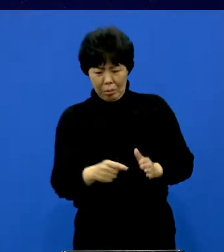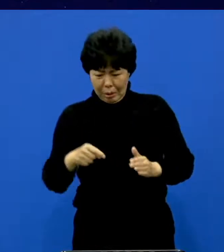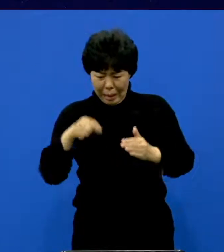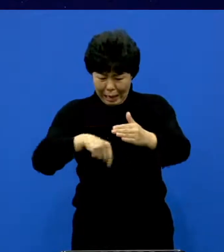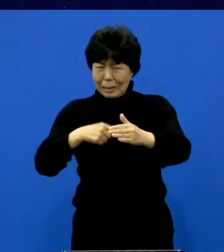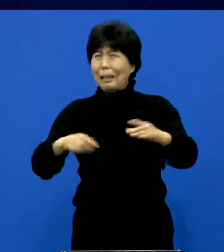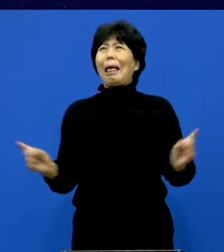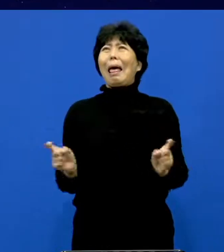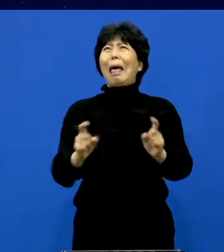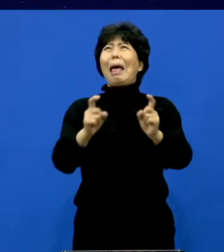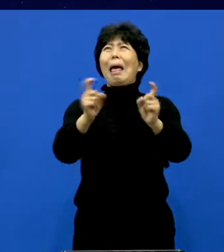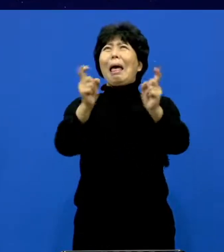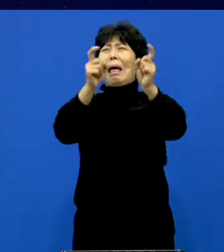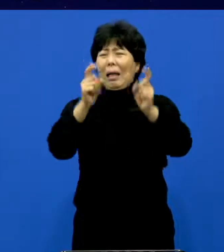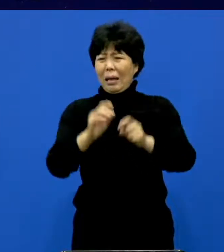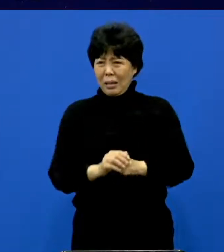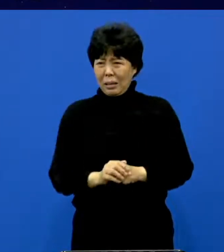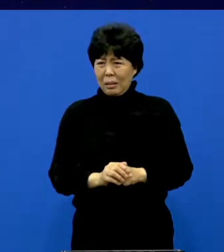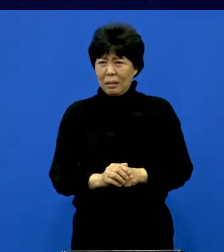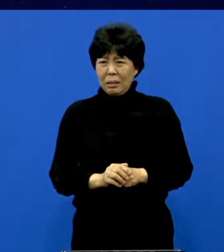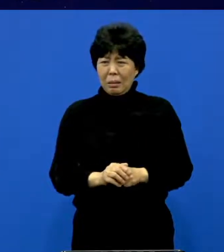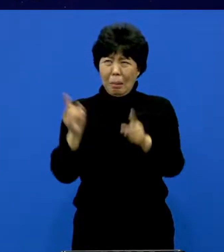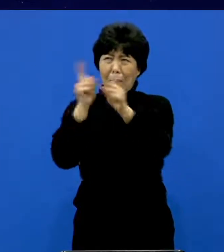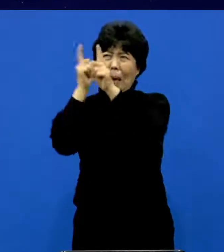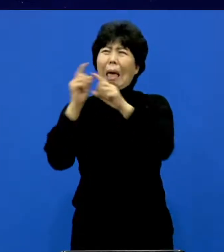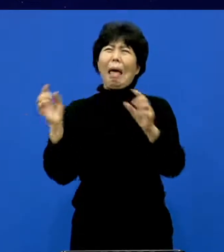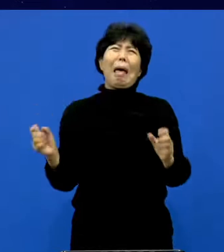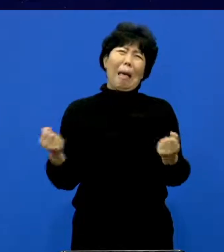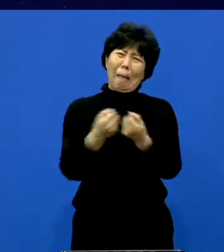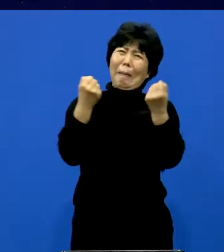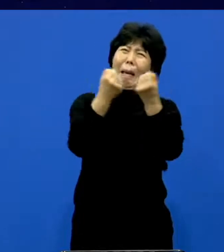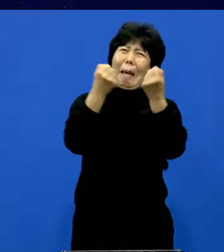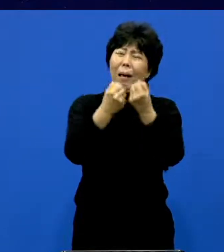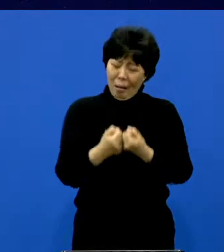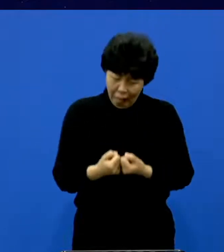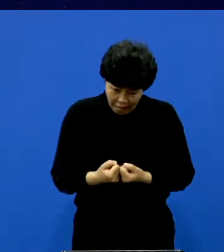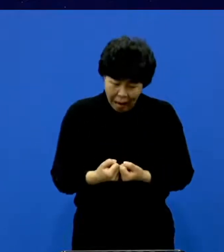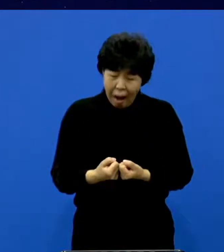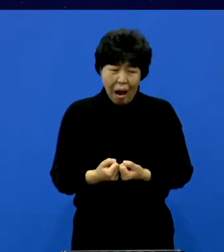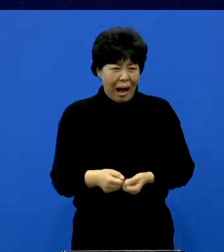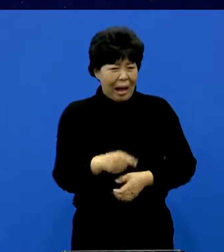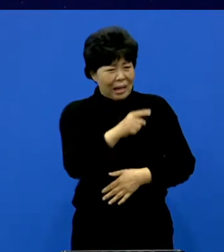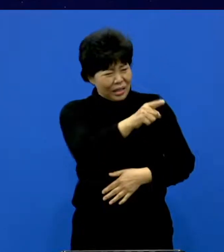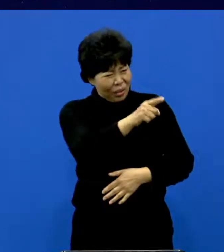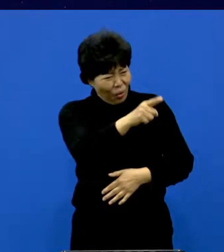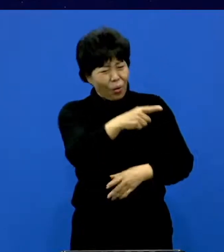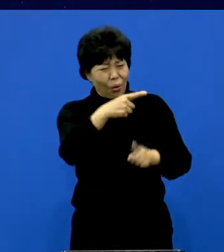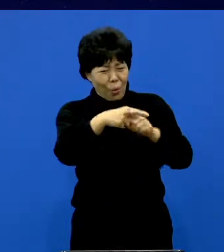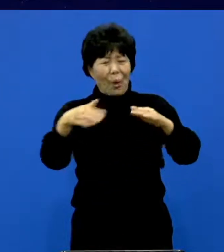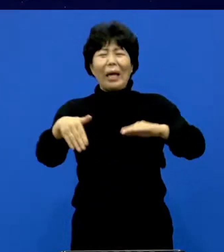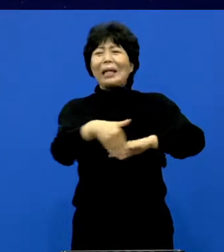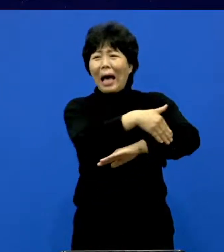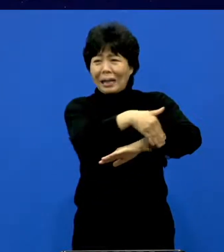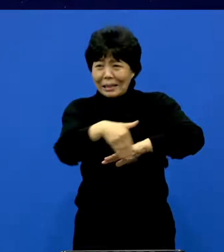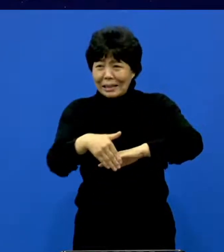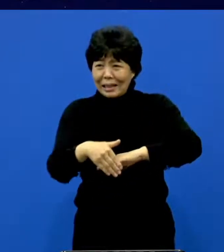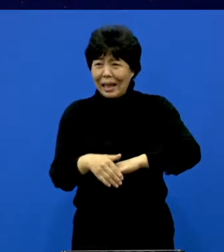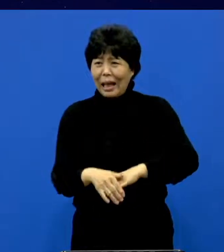막 나갈 때도 싸우고 들어갈 때도 싸우고, 막 한 번씩 뭐 벽에도 쿵 하고 막 이러면은 저 집에 교회 다니던데